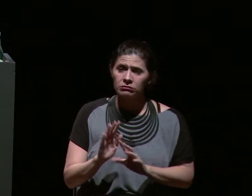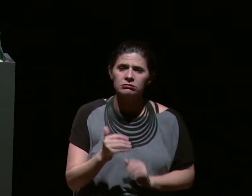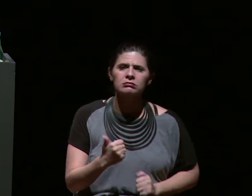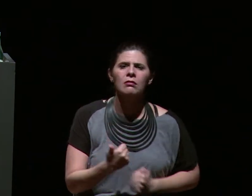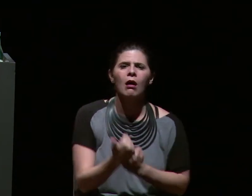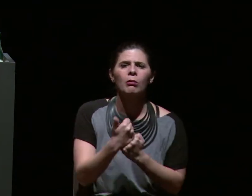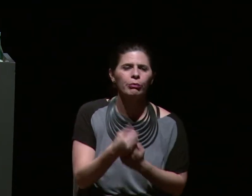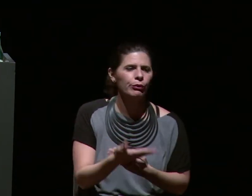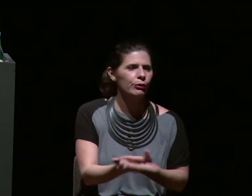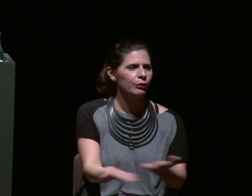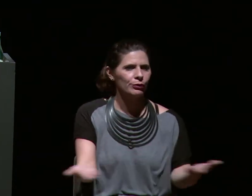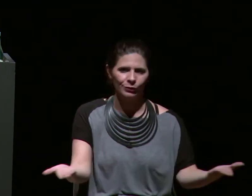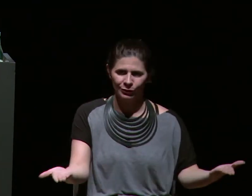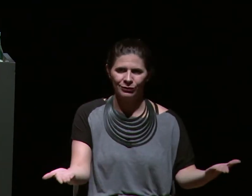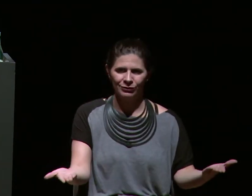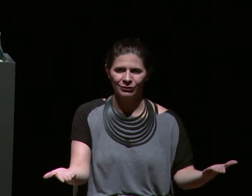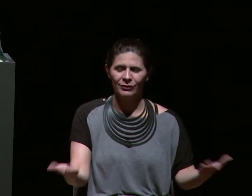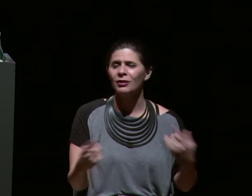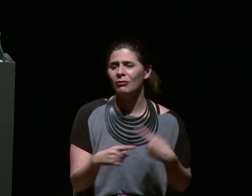viagem de uma história ainda muito clichê.